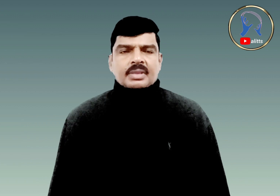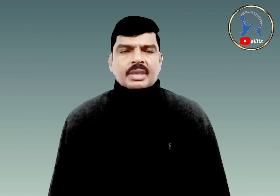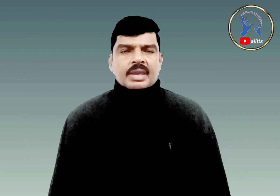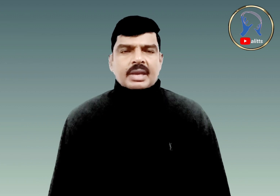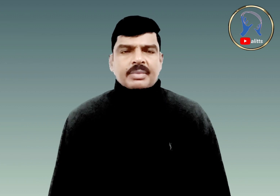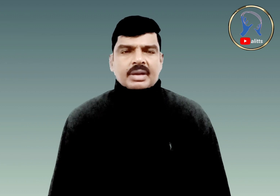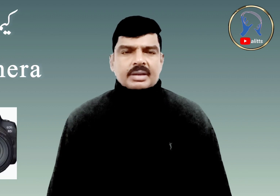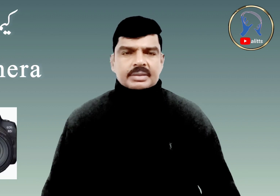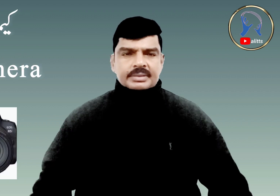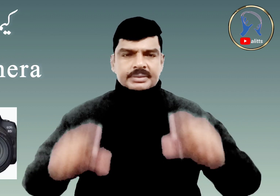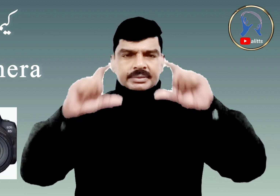कैमरा,